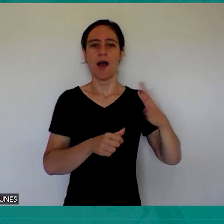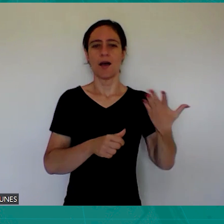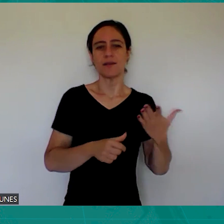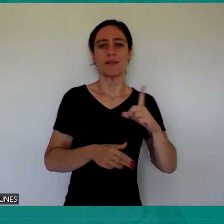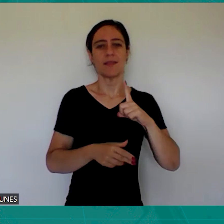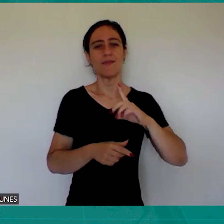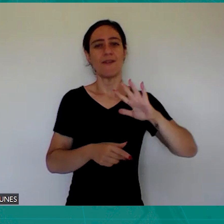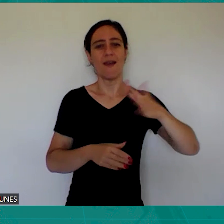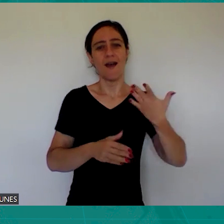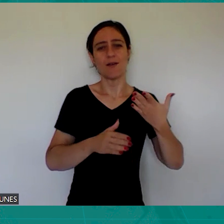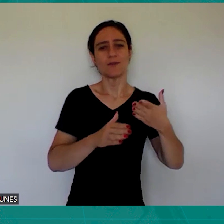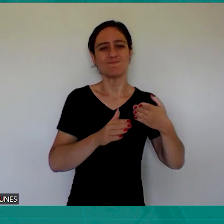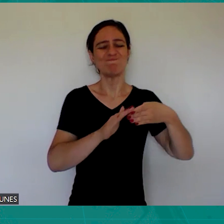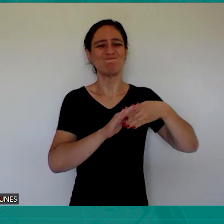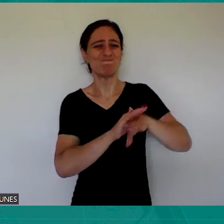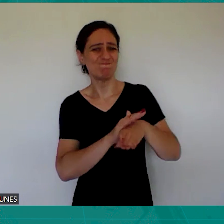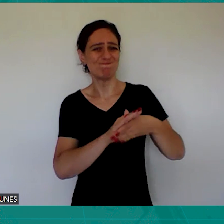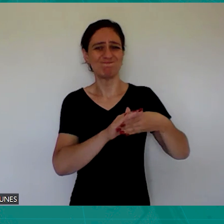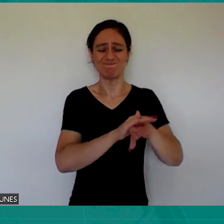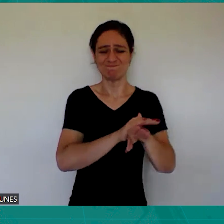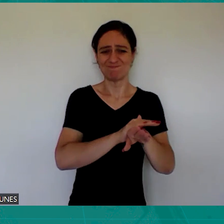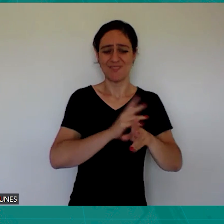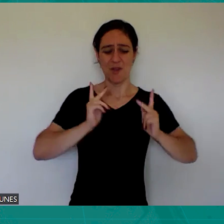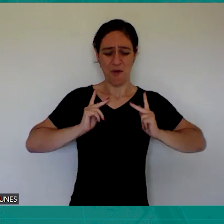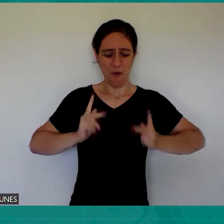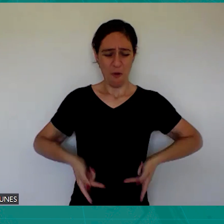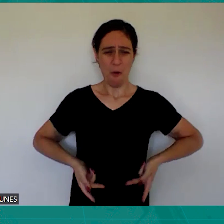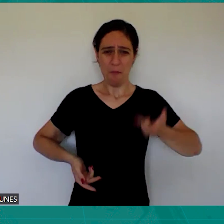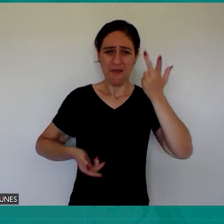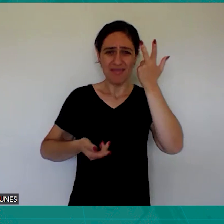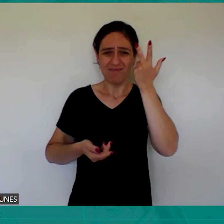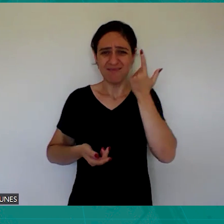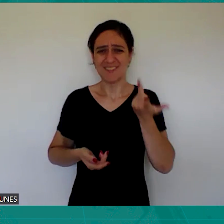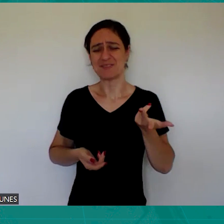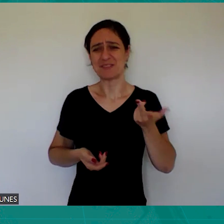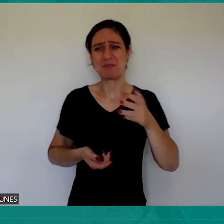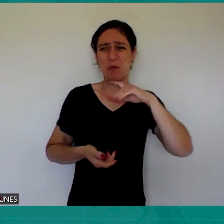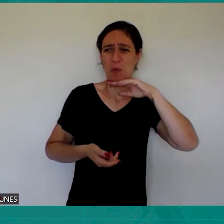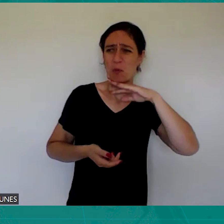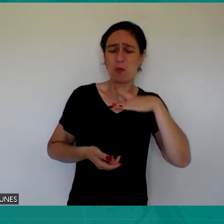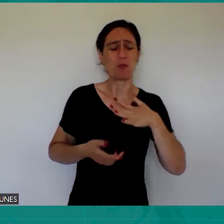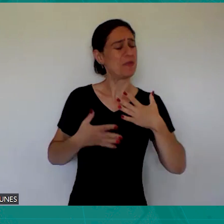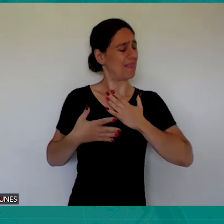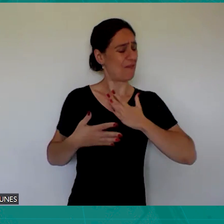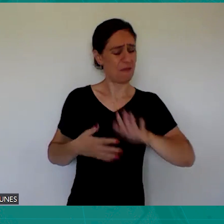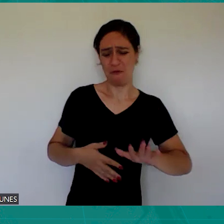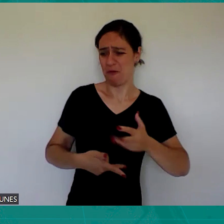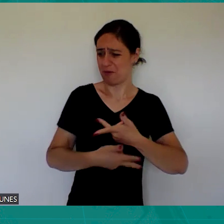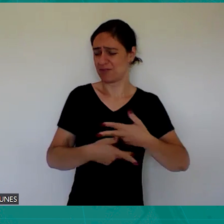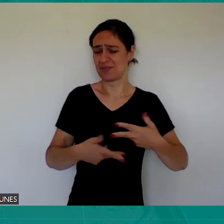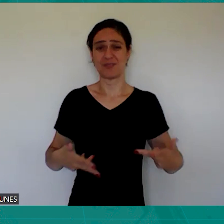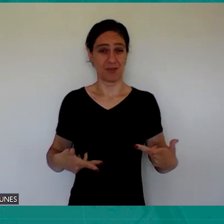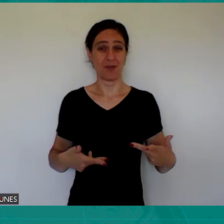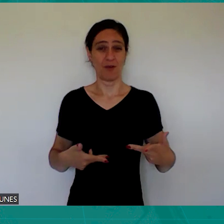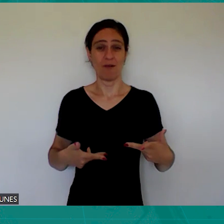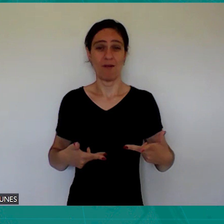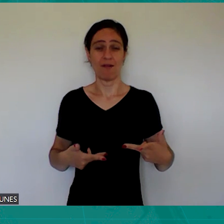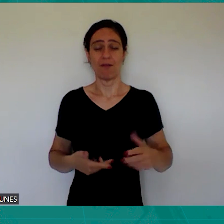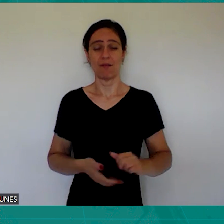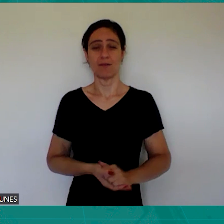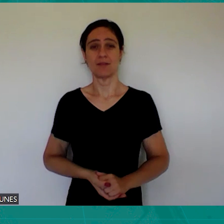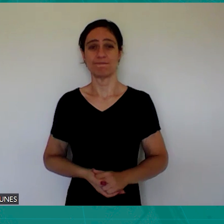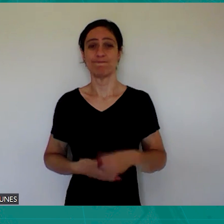incômodo. O homem natural fica incomodado com alguma situação em que Deus nos coloca. Irmãos, se